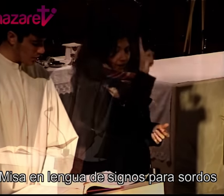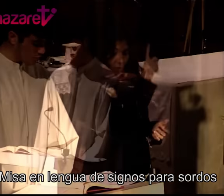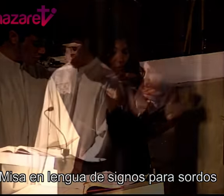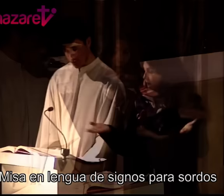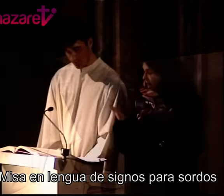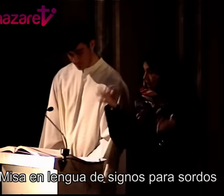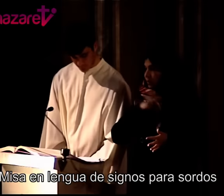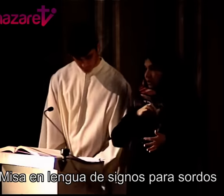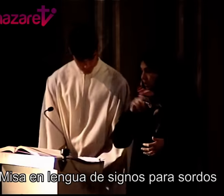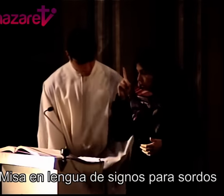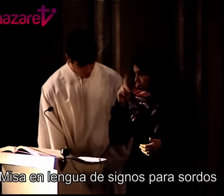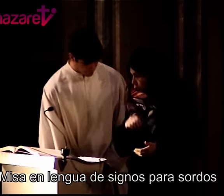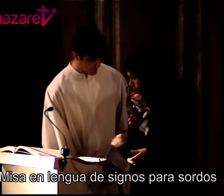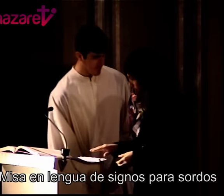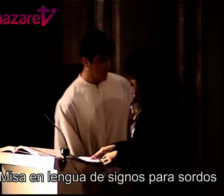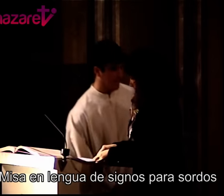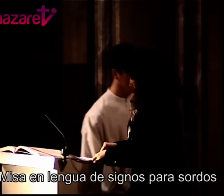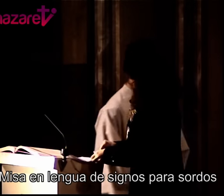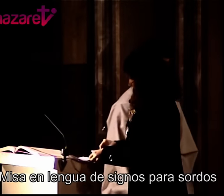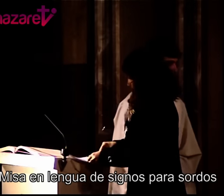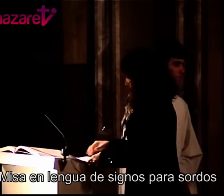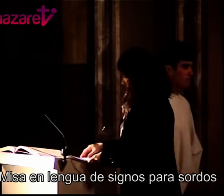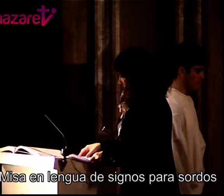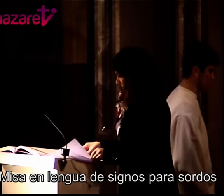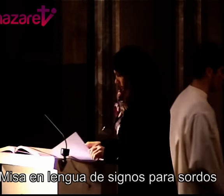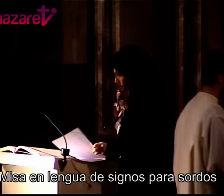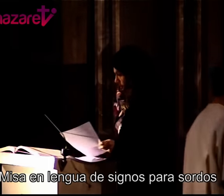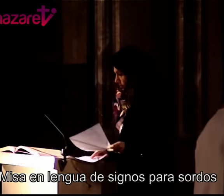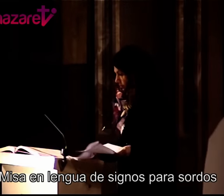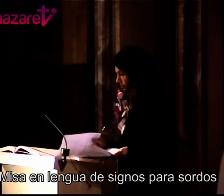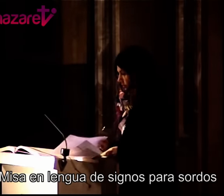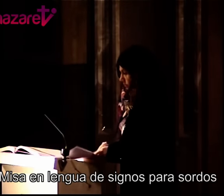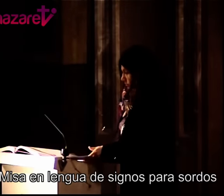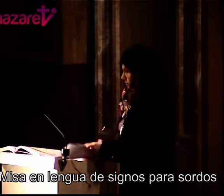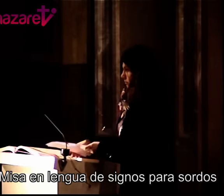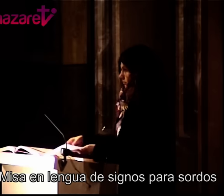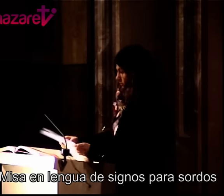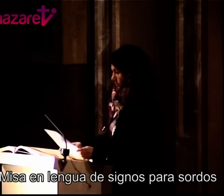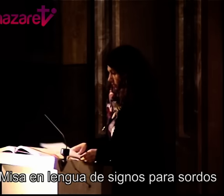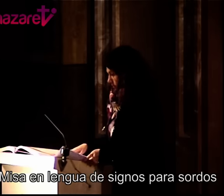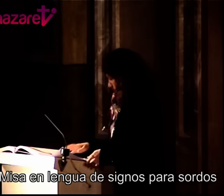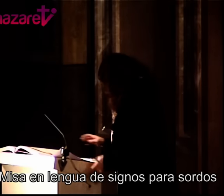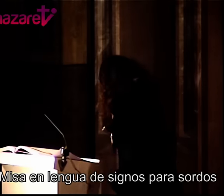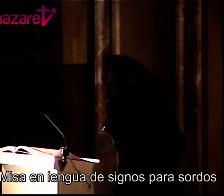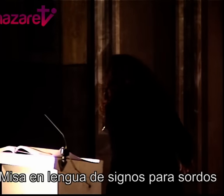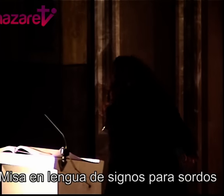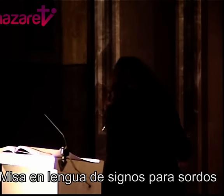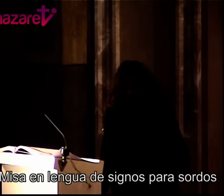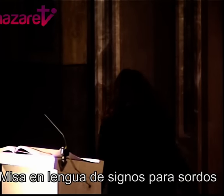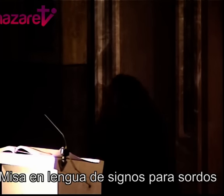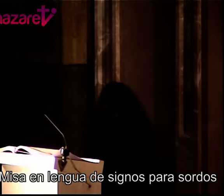Palabra de Dios. Te alabamos, Señor.